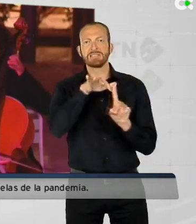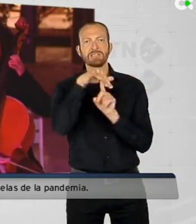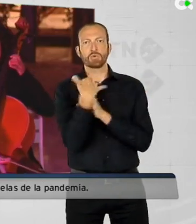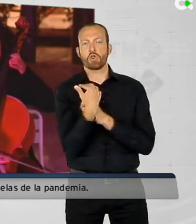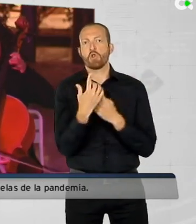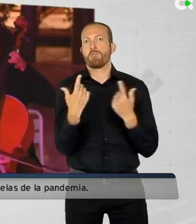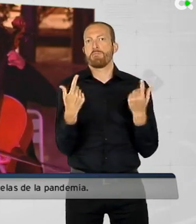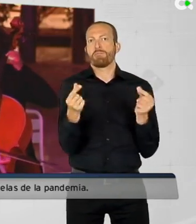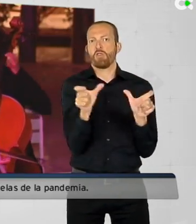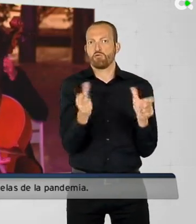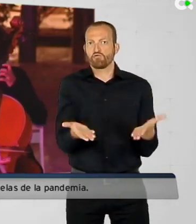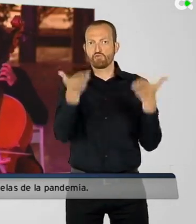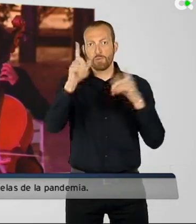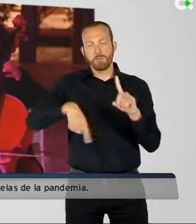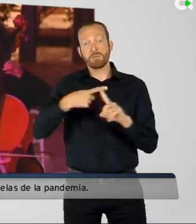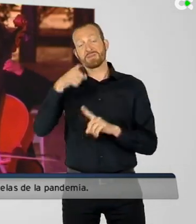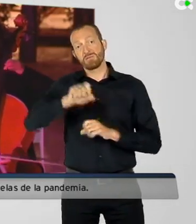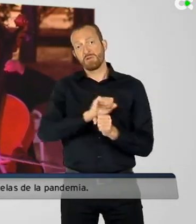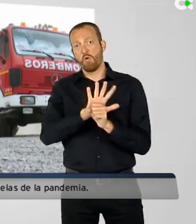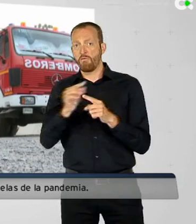de la vida y las secuelas de la pandemia.